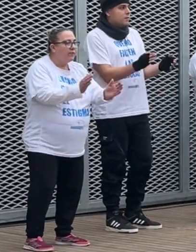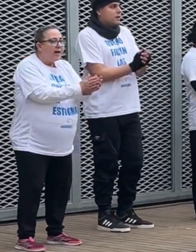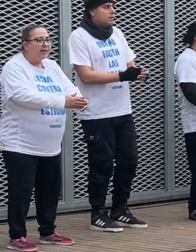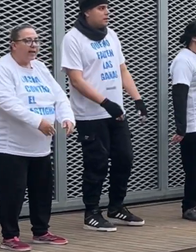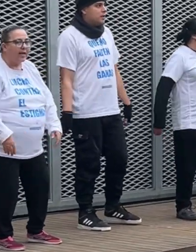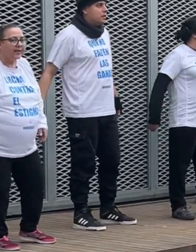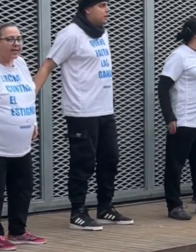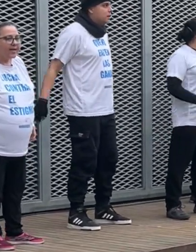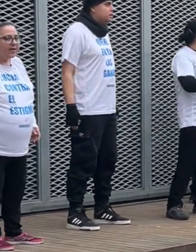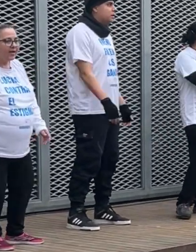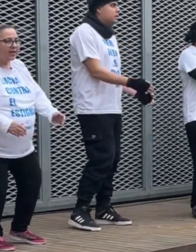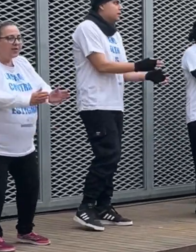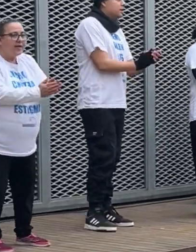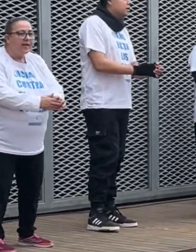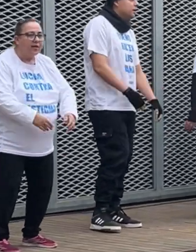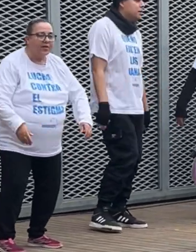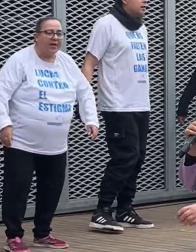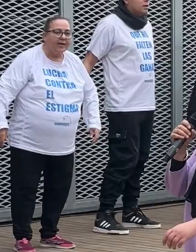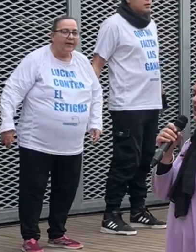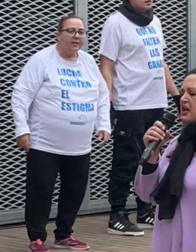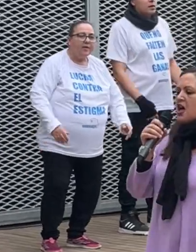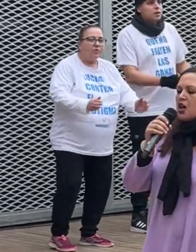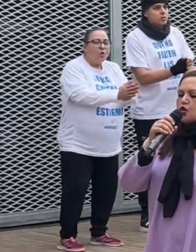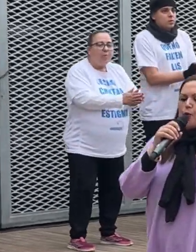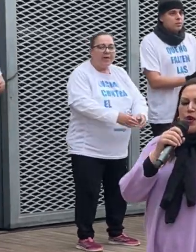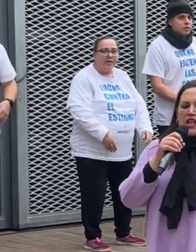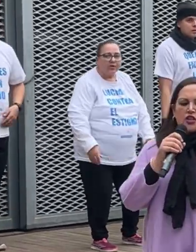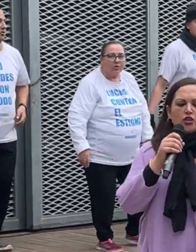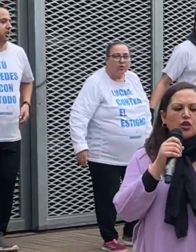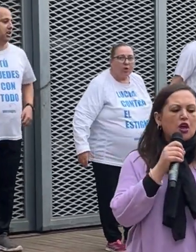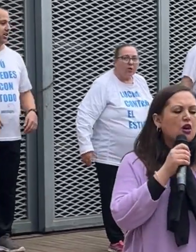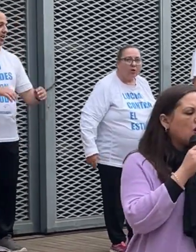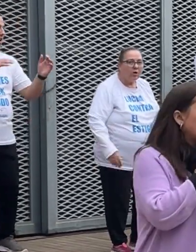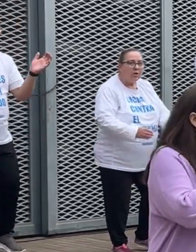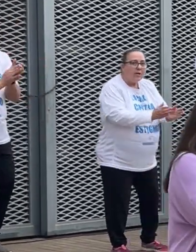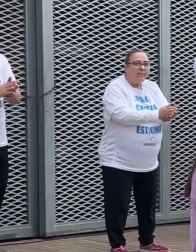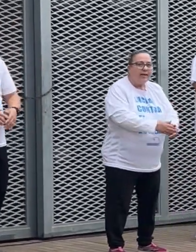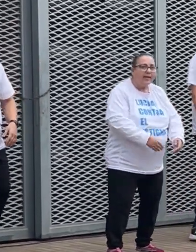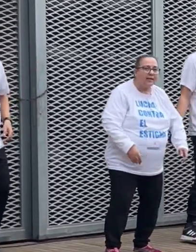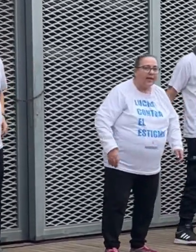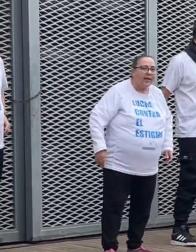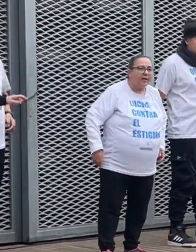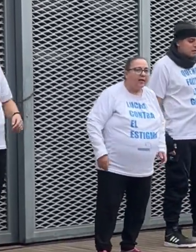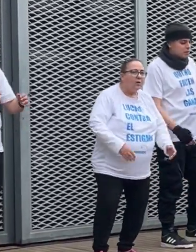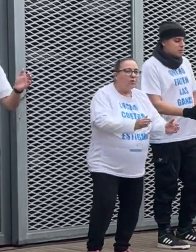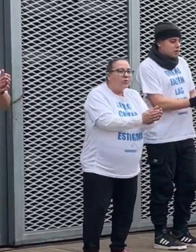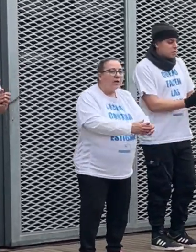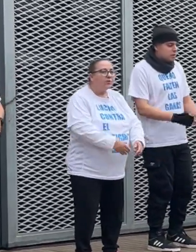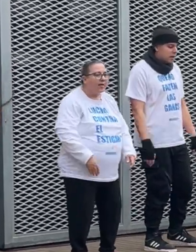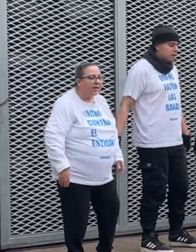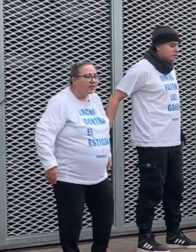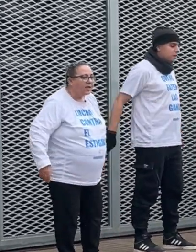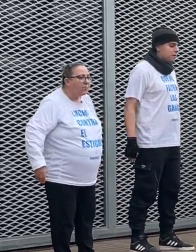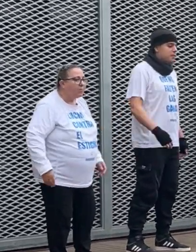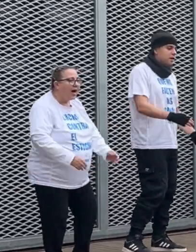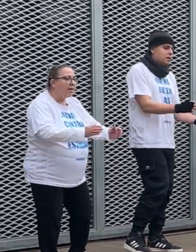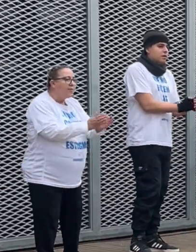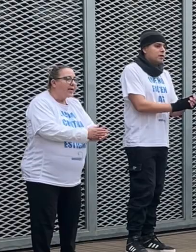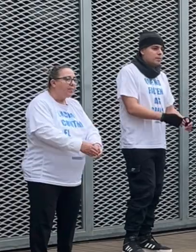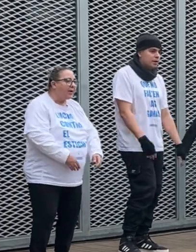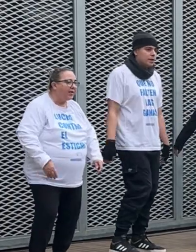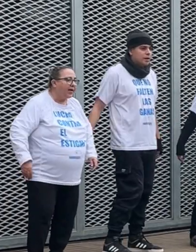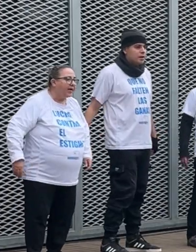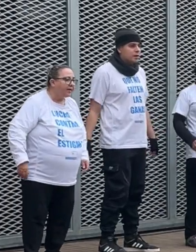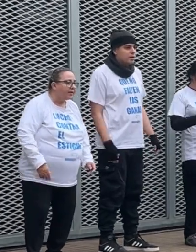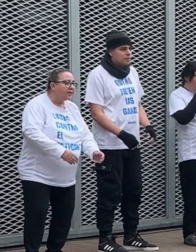que no falten las ganas de crecer y crecer. Tú puedes con todo, libérate, lucha contra el estigma, no